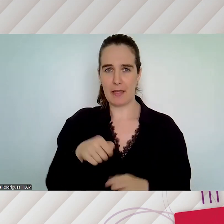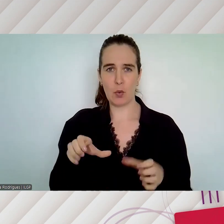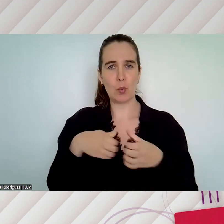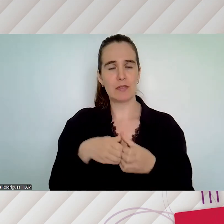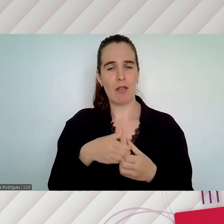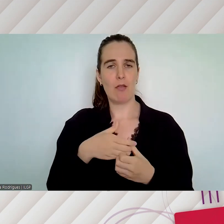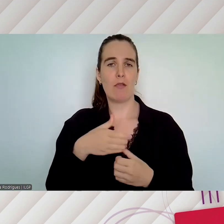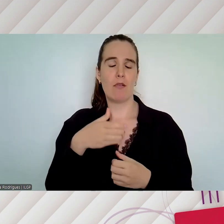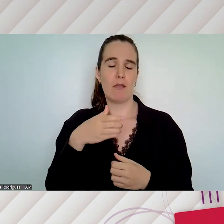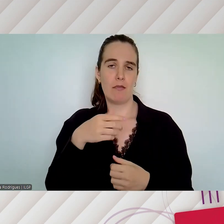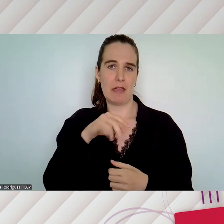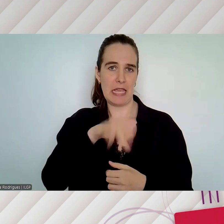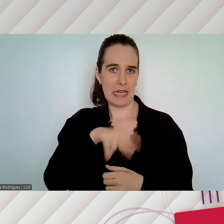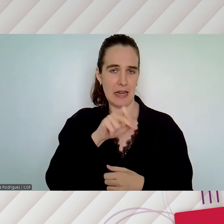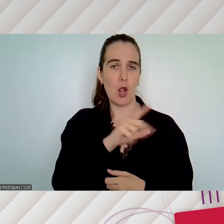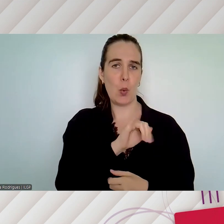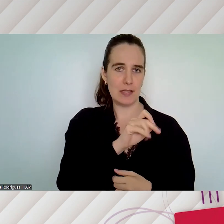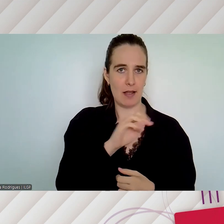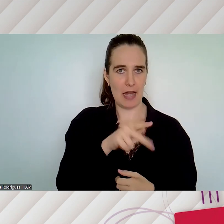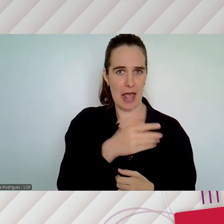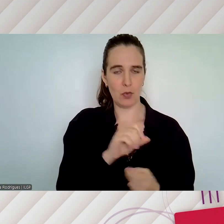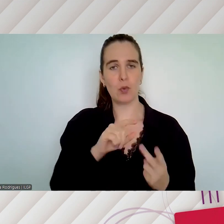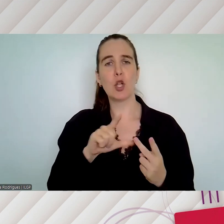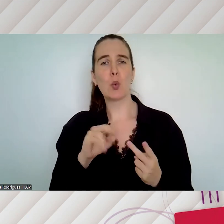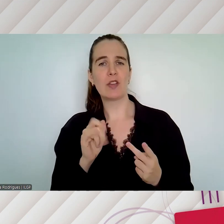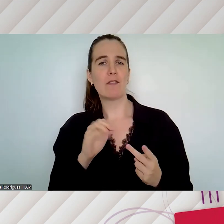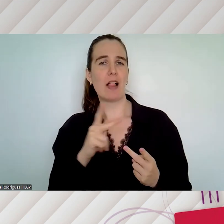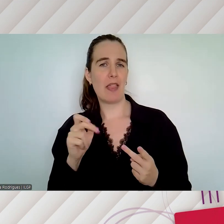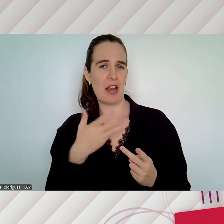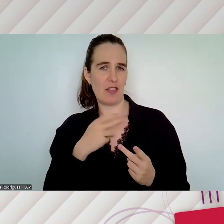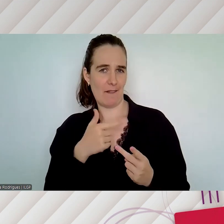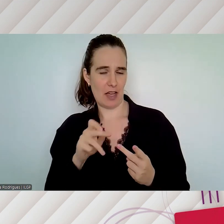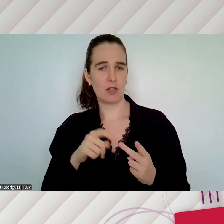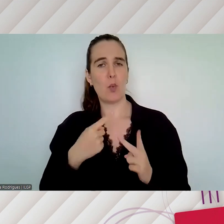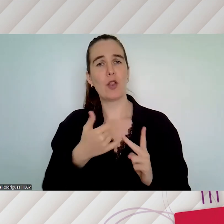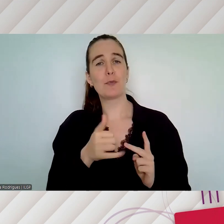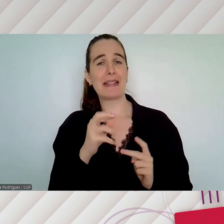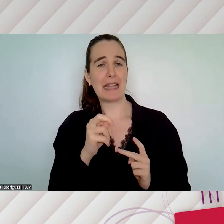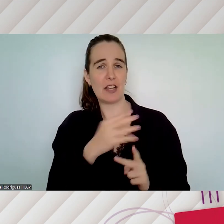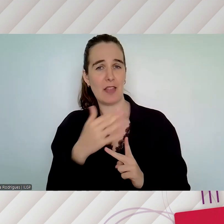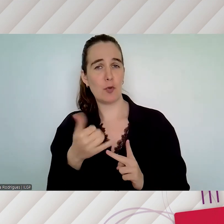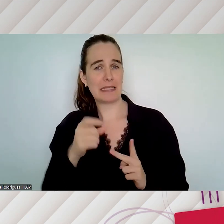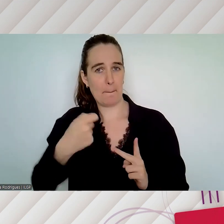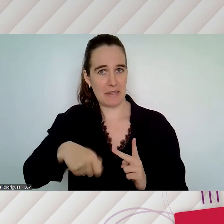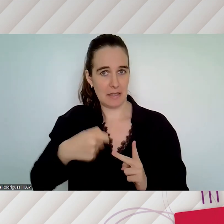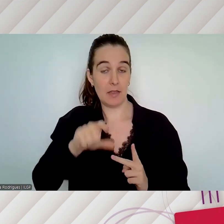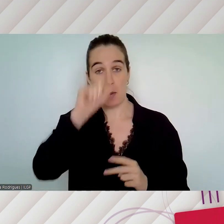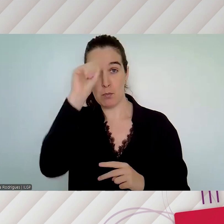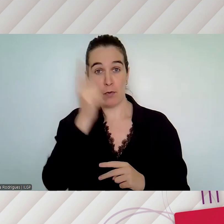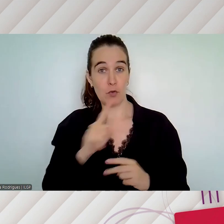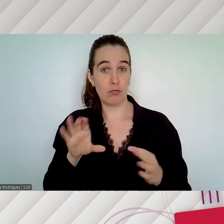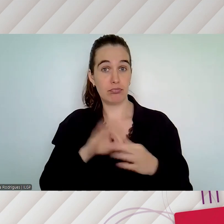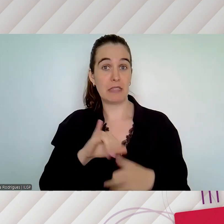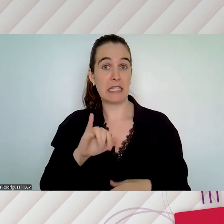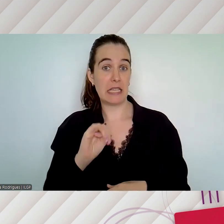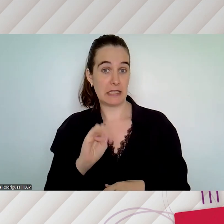do INA, Luís Valadares Tavares, Presidente do INA entre 2003 e 2006 e Professor Emérito do